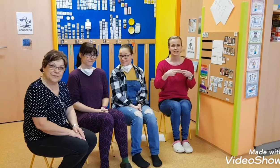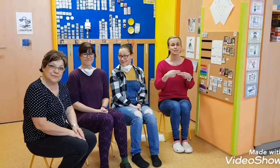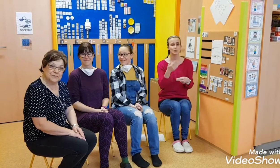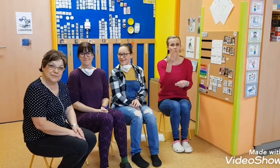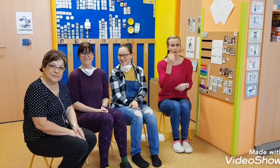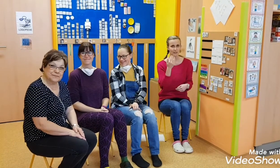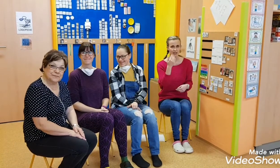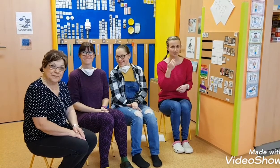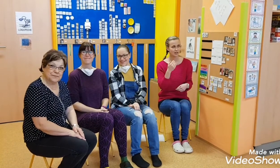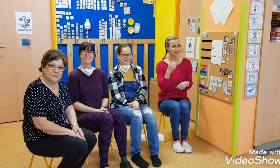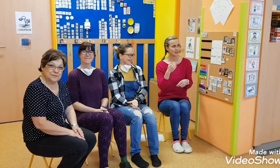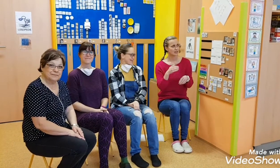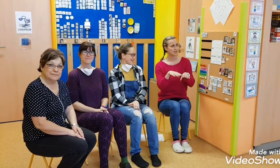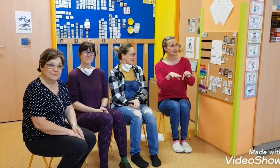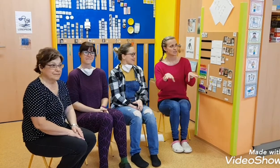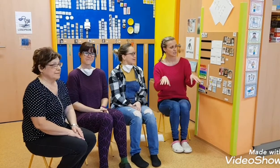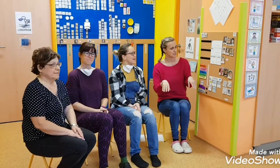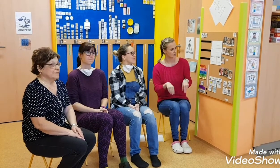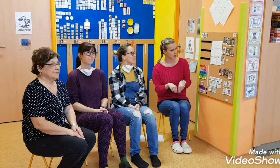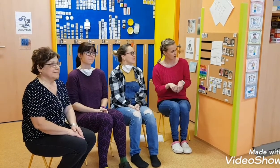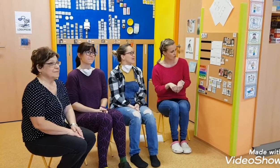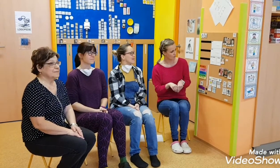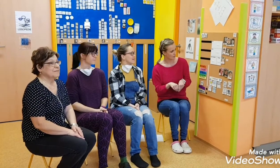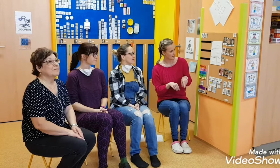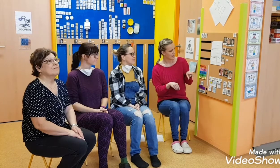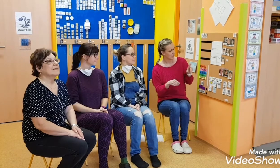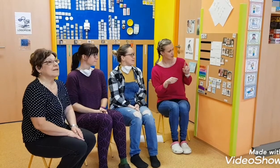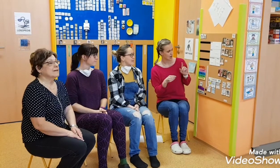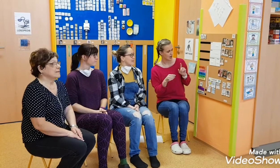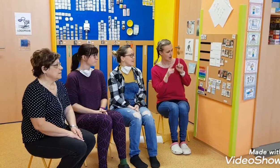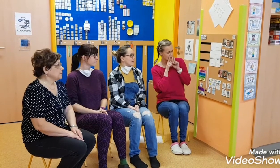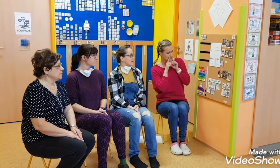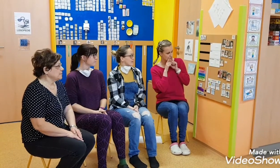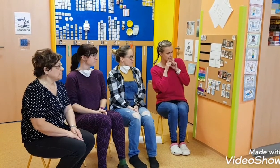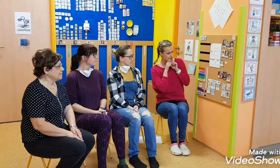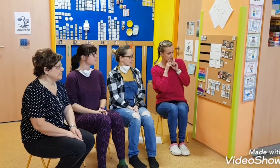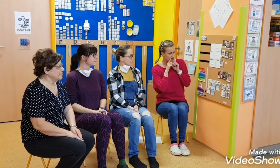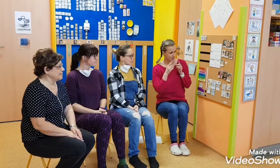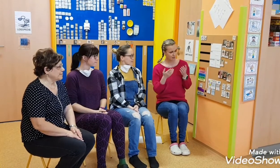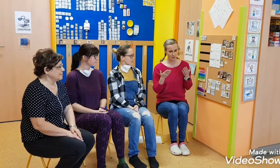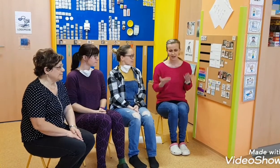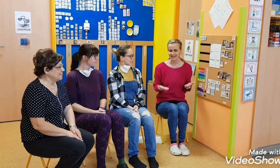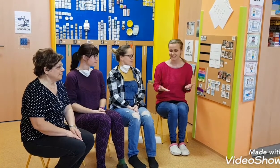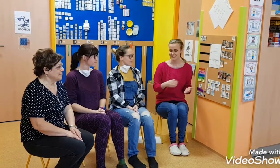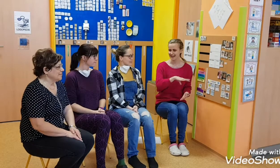si to pojďte říct všechno. Takže Hani, jaký máme dneska